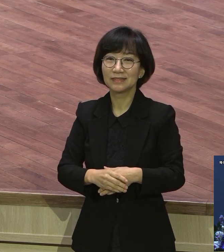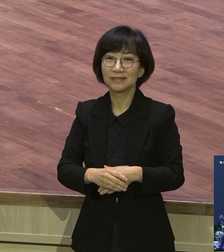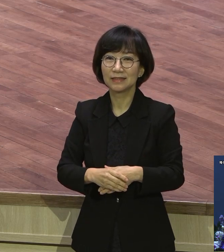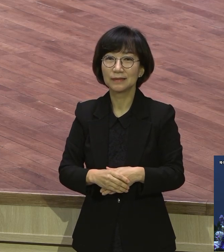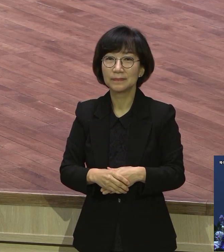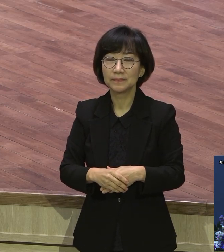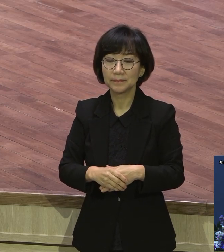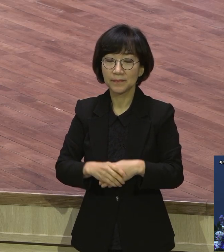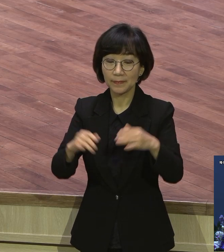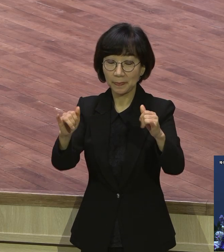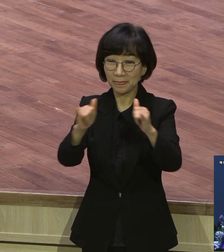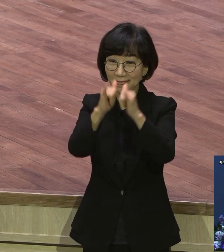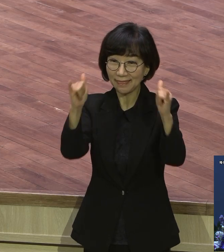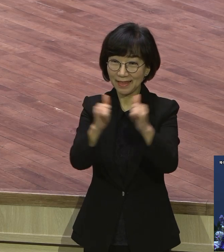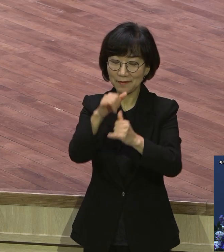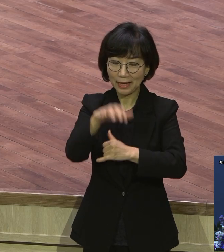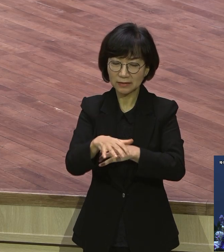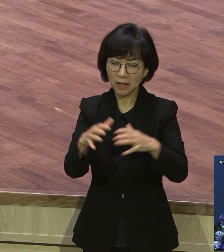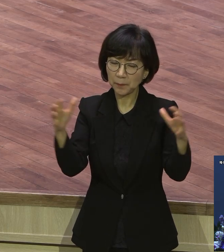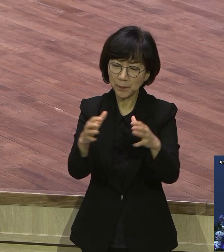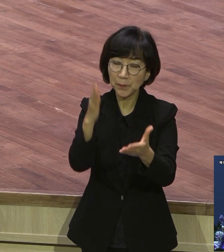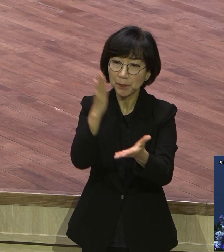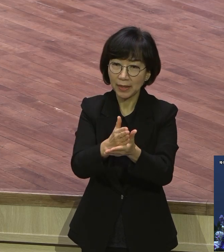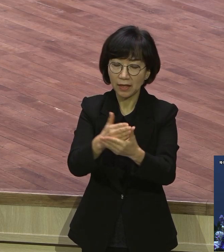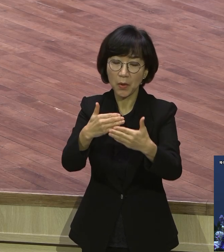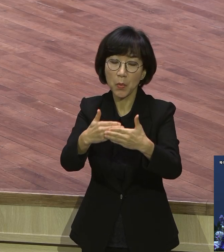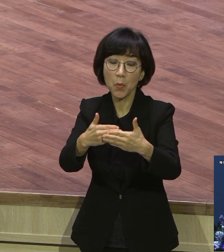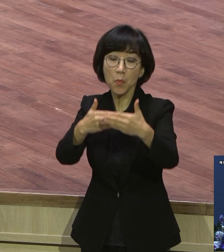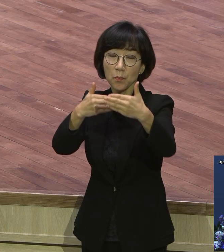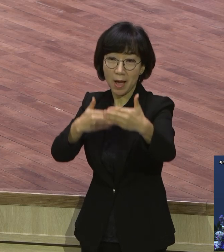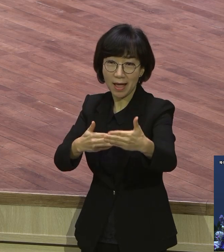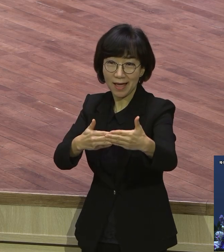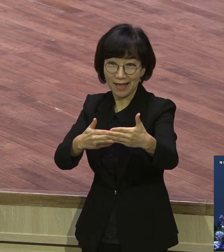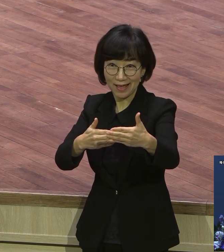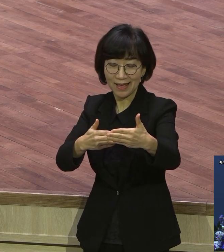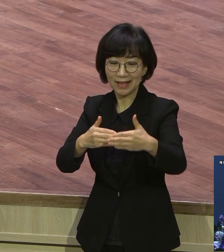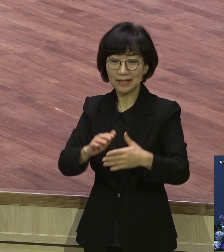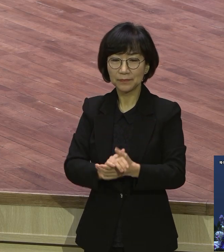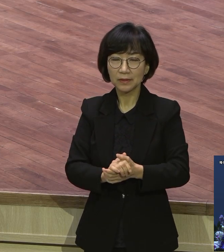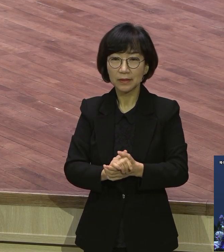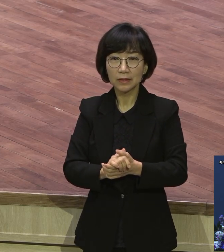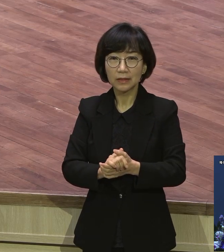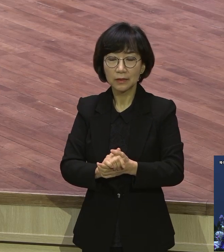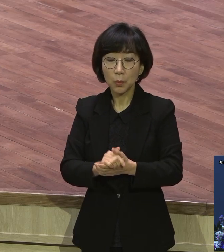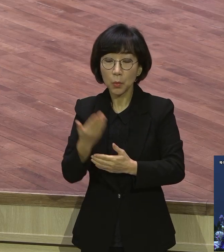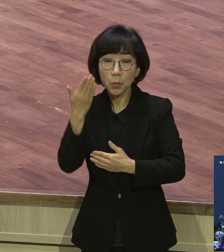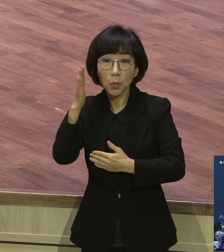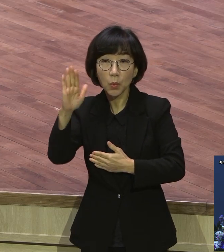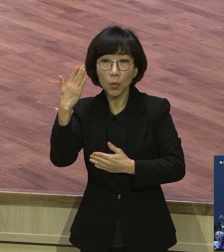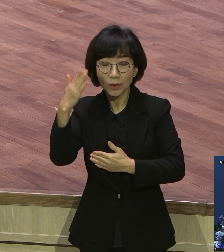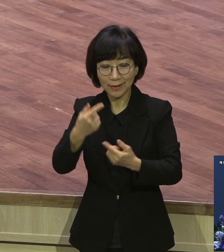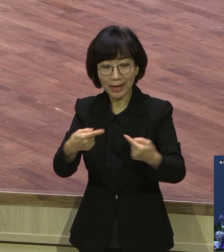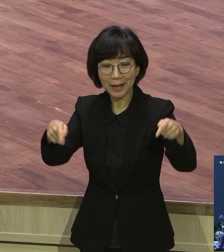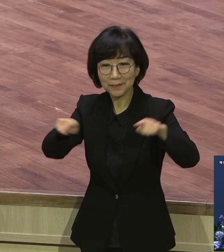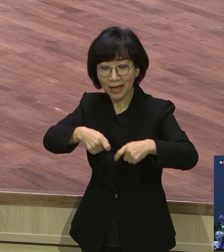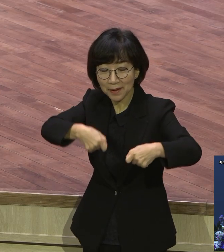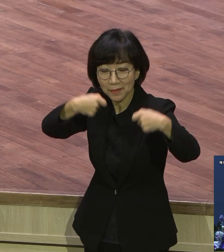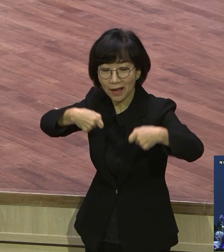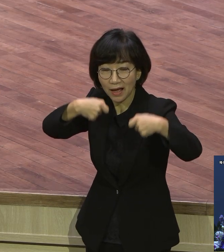사회적 거리두기 운동 최근에는 같이 식사하다가 하도 하도 그렇게